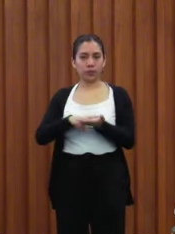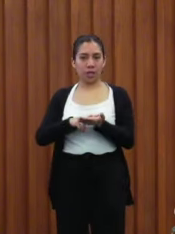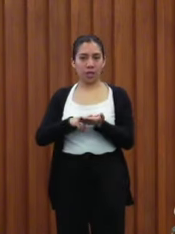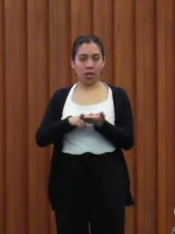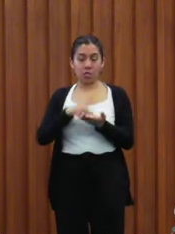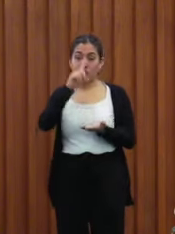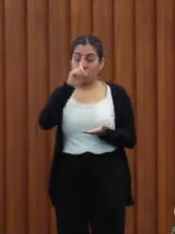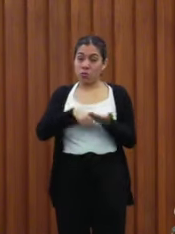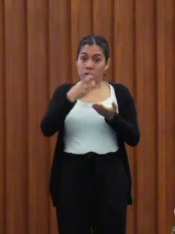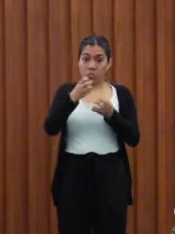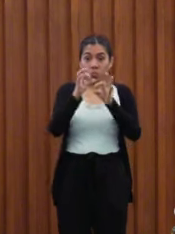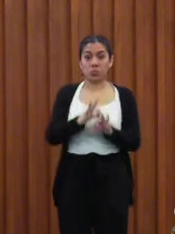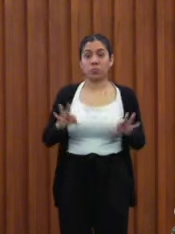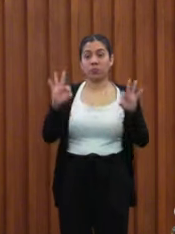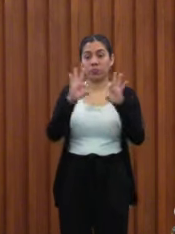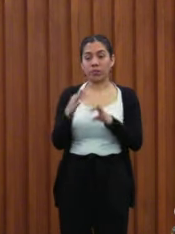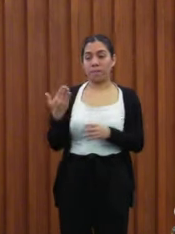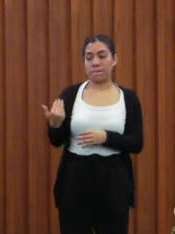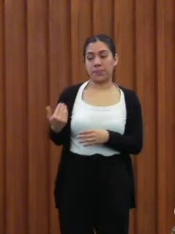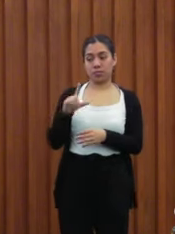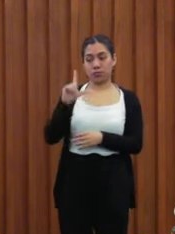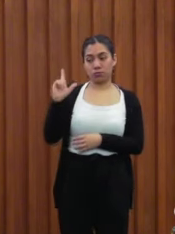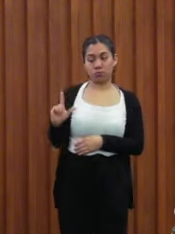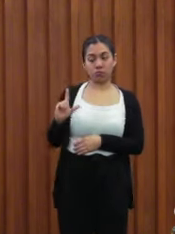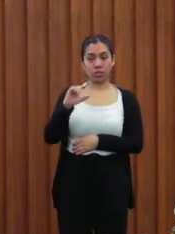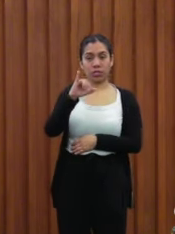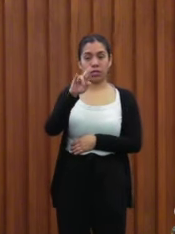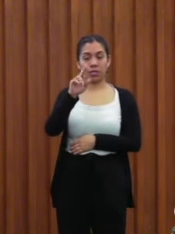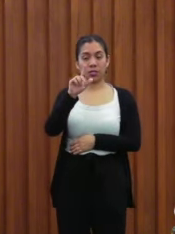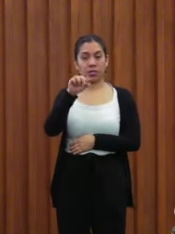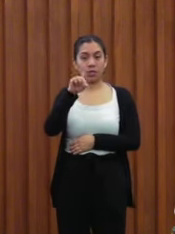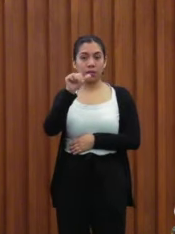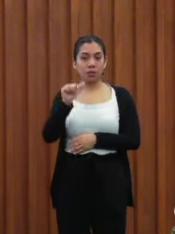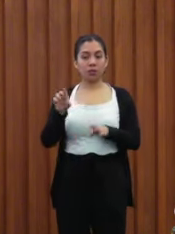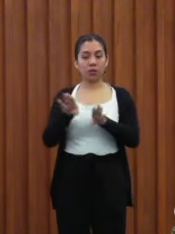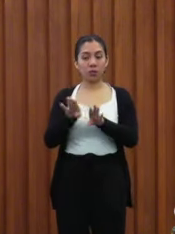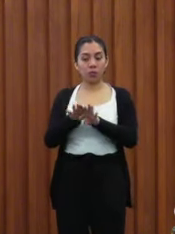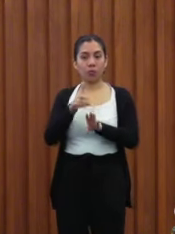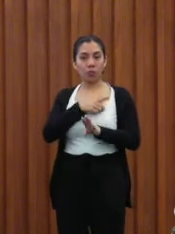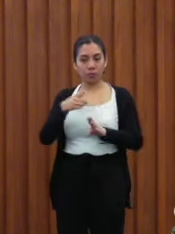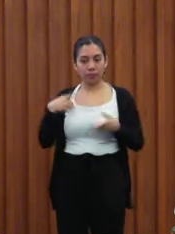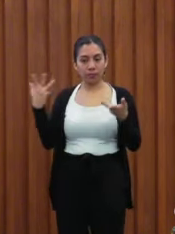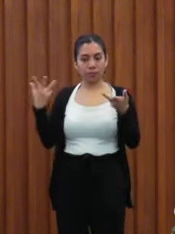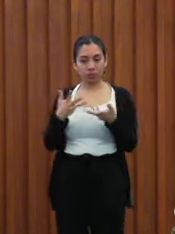este ejemplo de reciente, de hace 3 días, con relación a cómo se tiene que